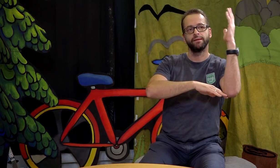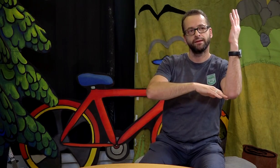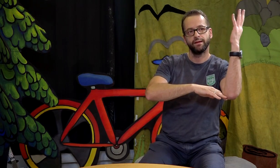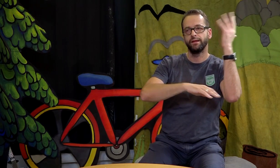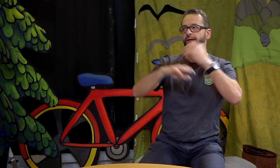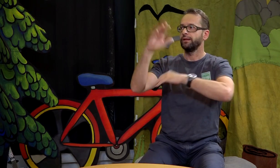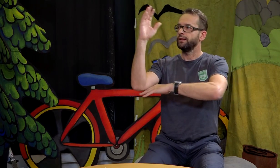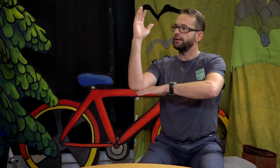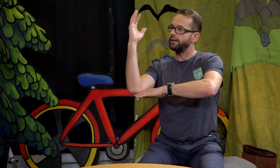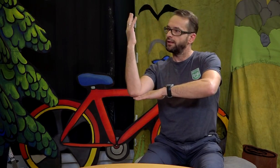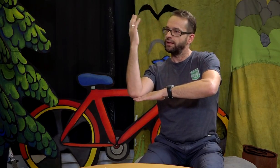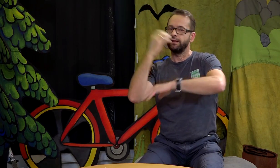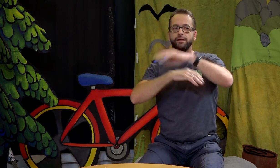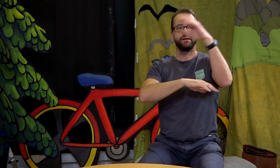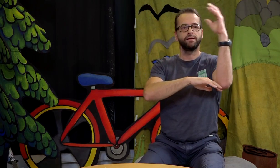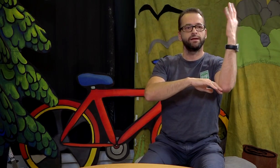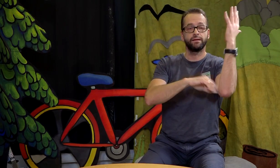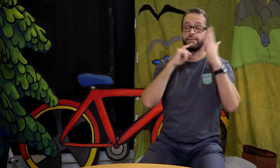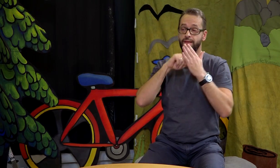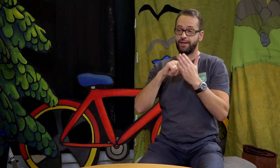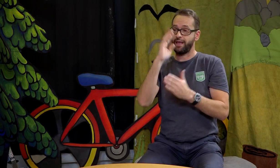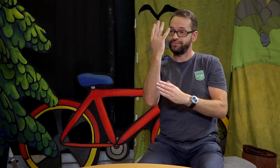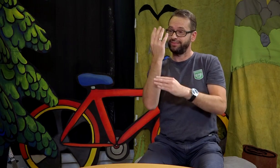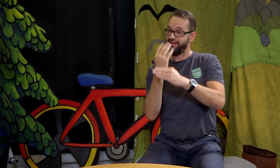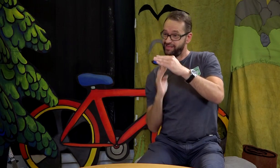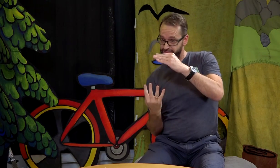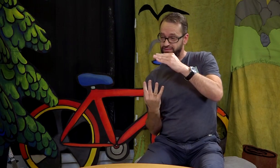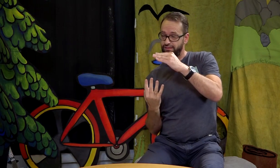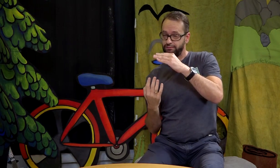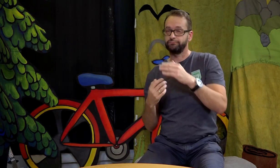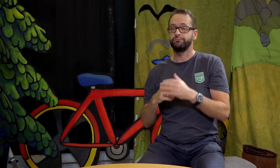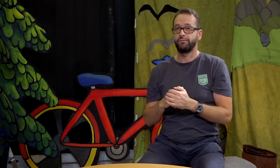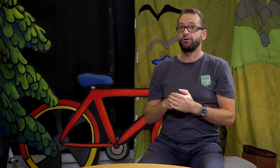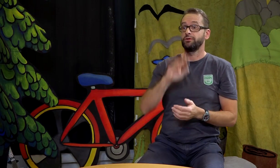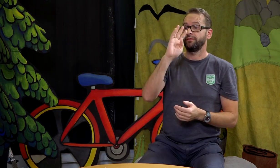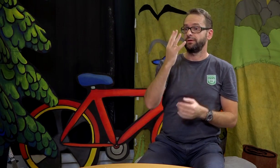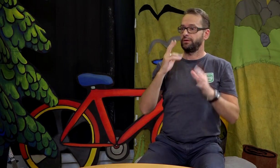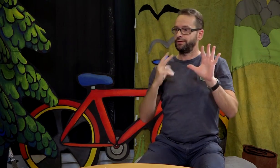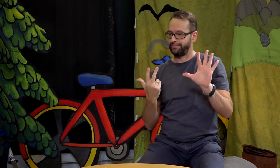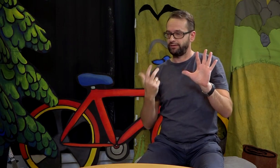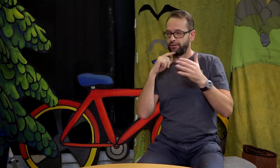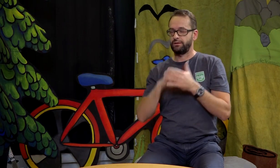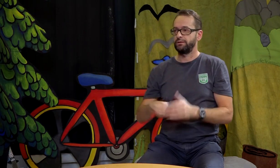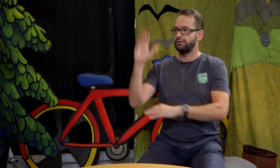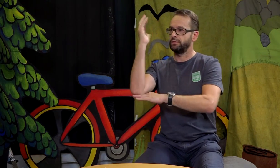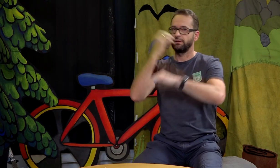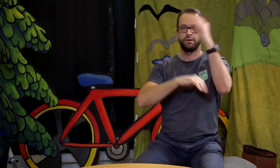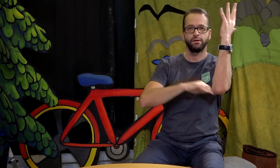tämmöiset huminat, että kuinka sisältyy neljä tahtia siihen ja kuinka kahdeksan on sitten